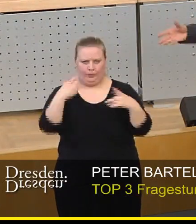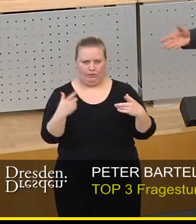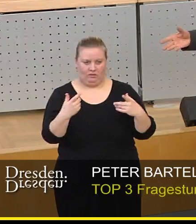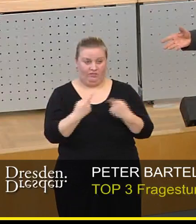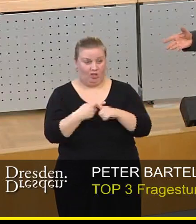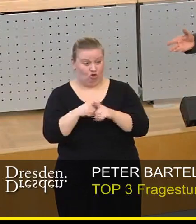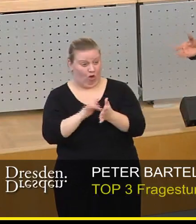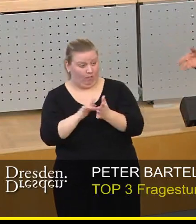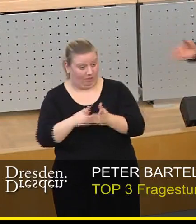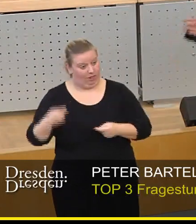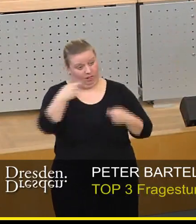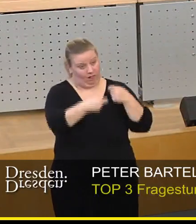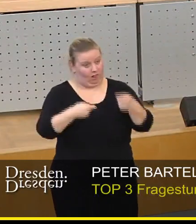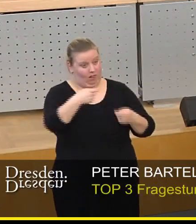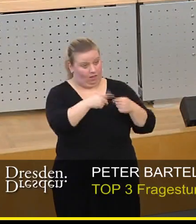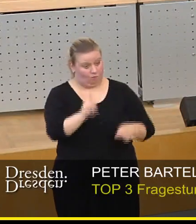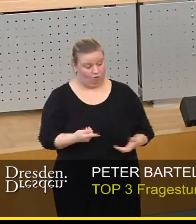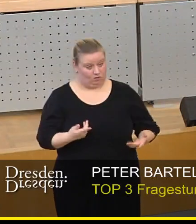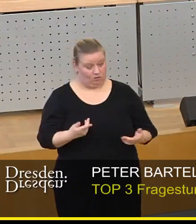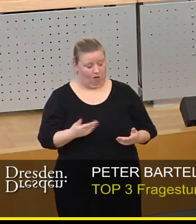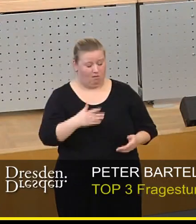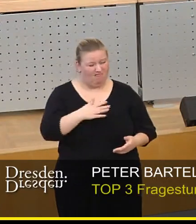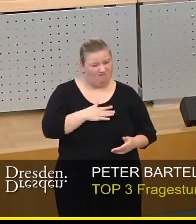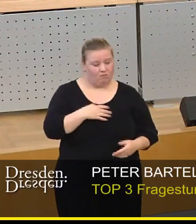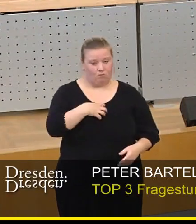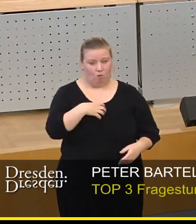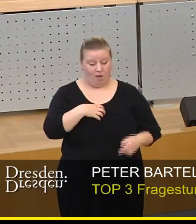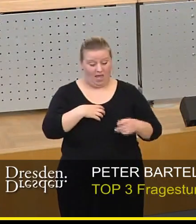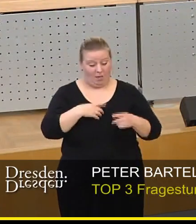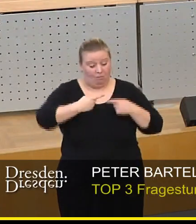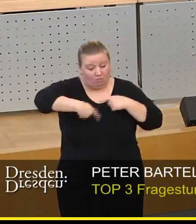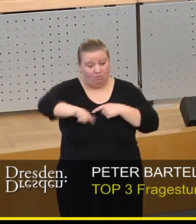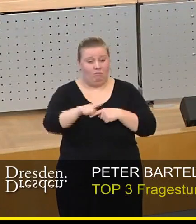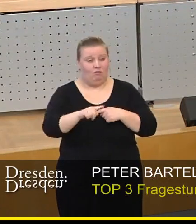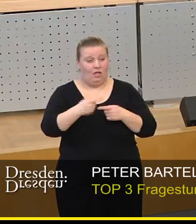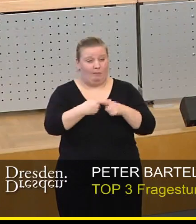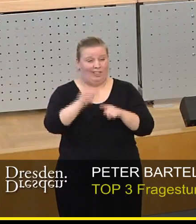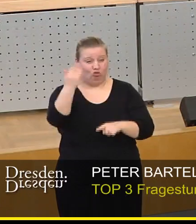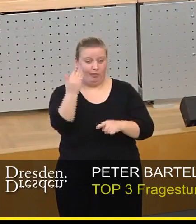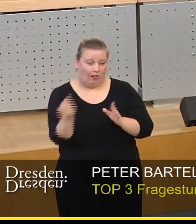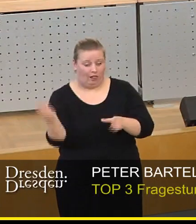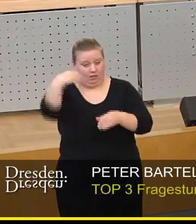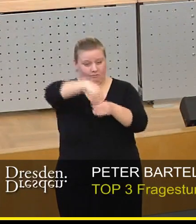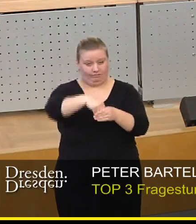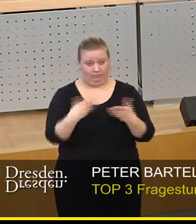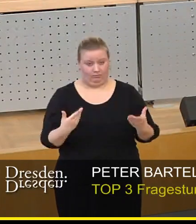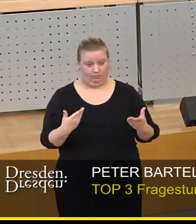aus Steuernmitteln zusätzlich gezahlt werden würde. Das Problem ist ja auch dabei, dass das in den nächsten Mietspiegel mit einfließen könnte und die nächste